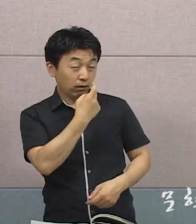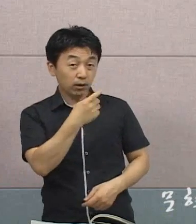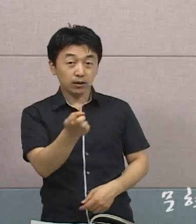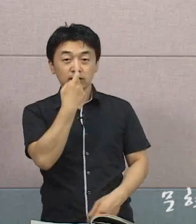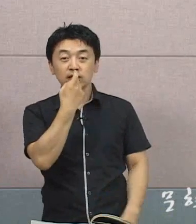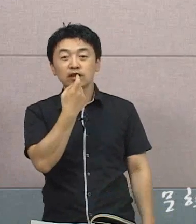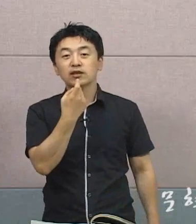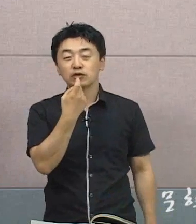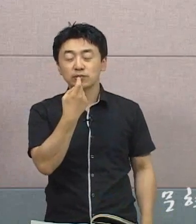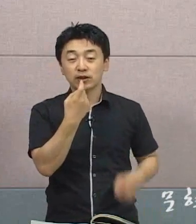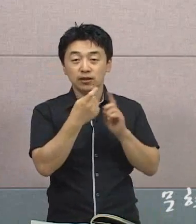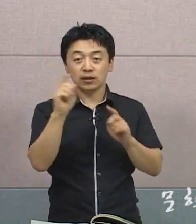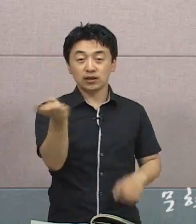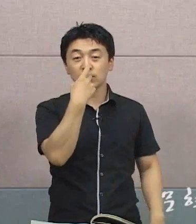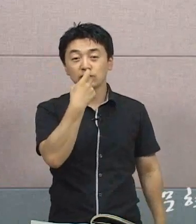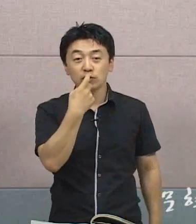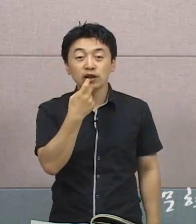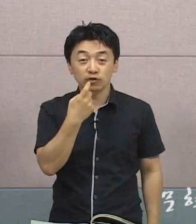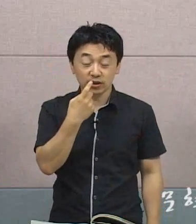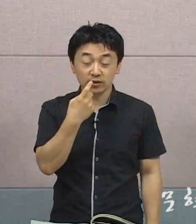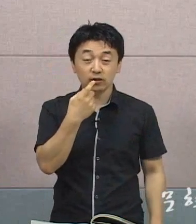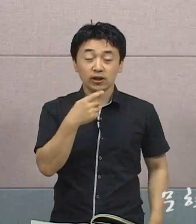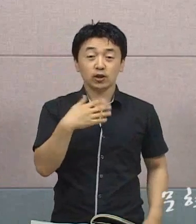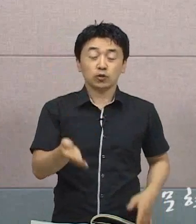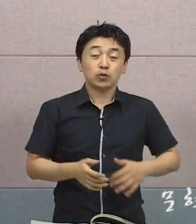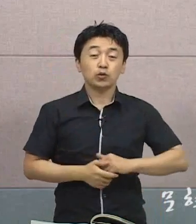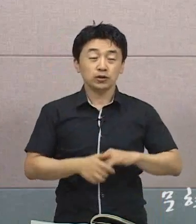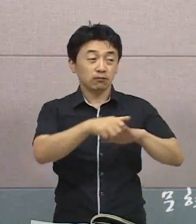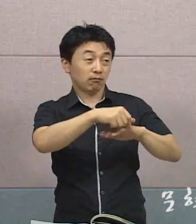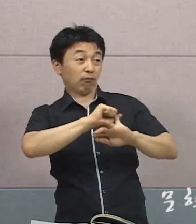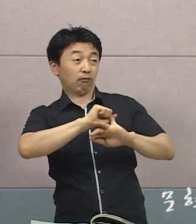네, 이렇게 사용을 합니다. 네, 이렇게도 사용을 할 수 있다라는 거. 그리고 또 혹은